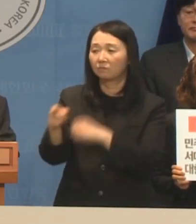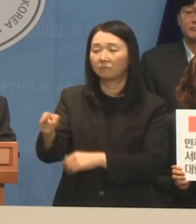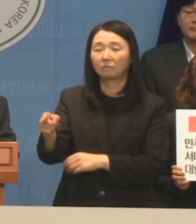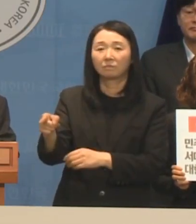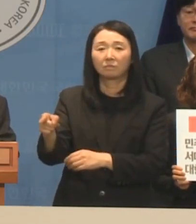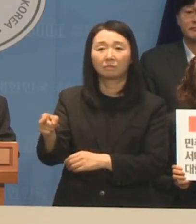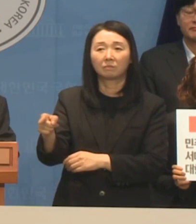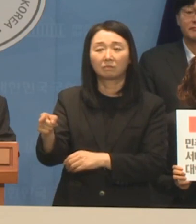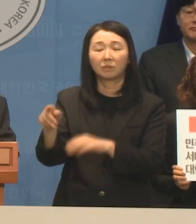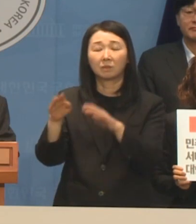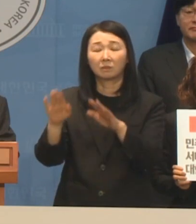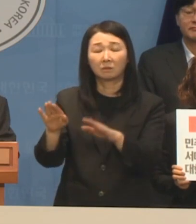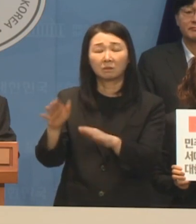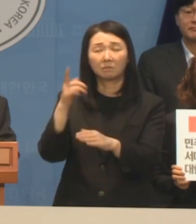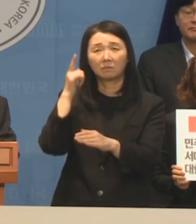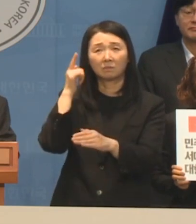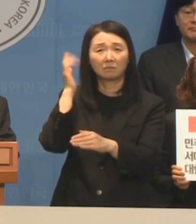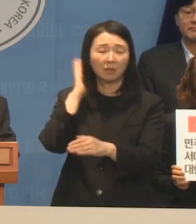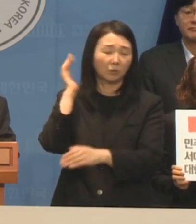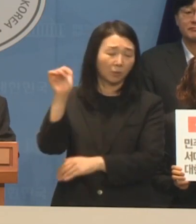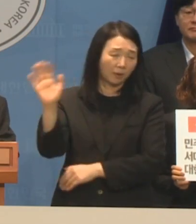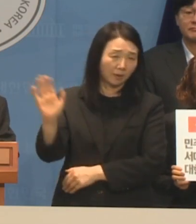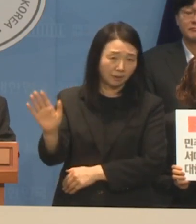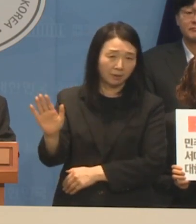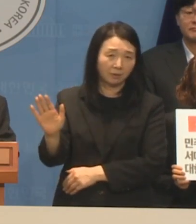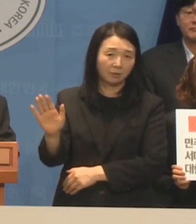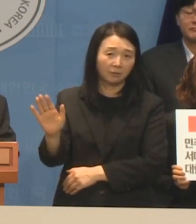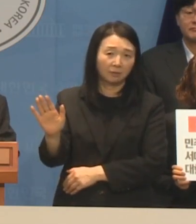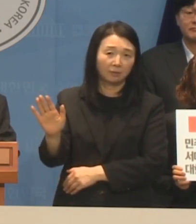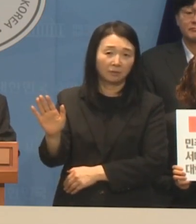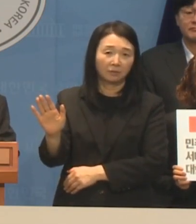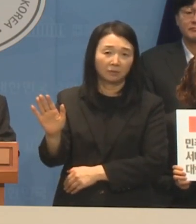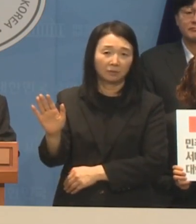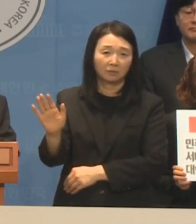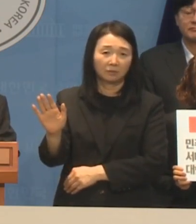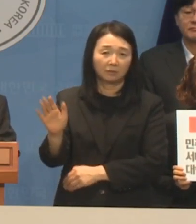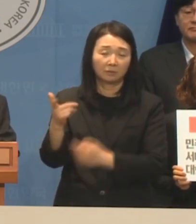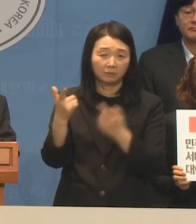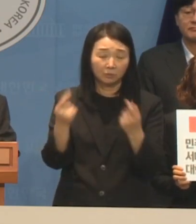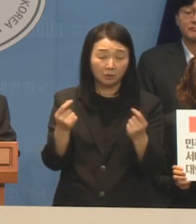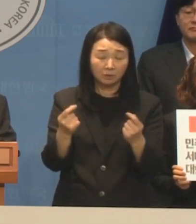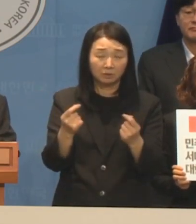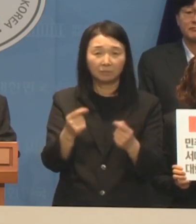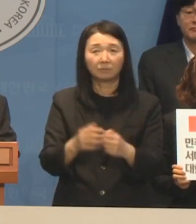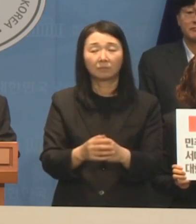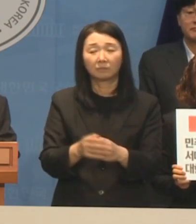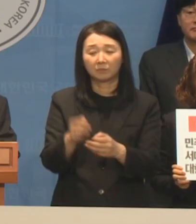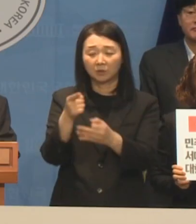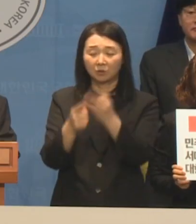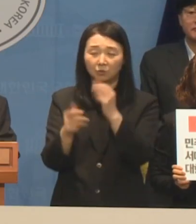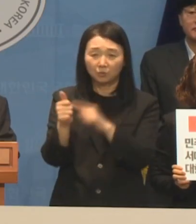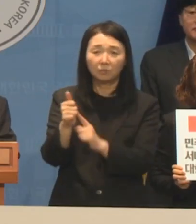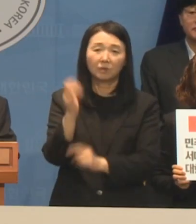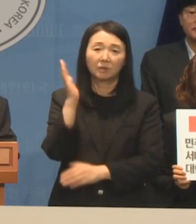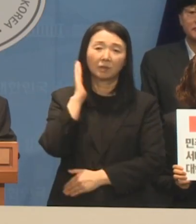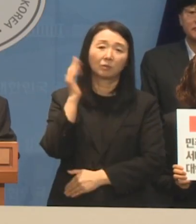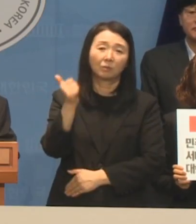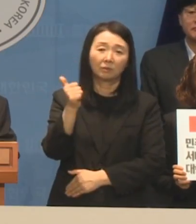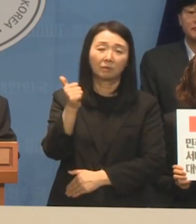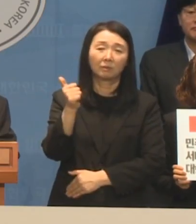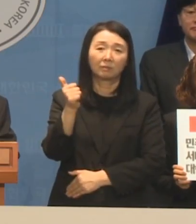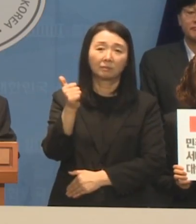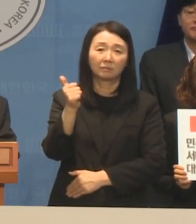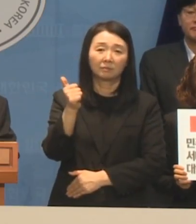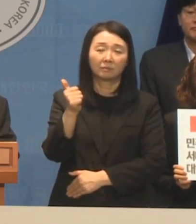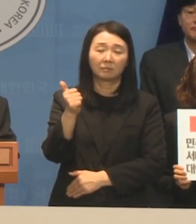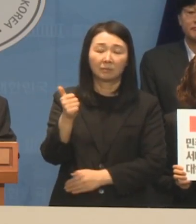대통령은 이제 더 이상 대통령이 아니다. 이렇듯 윤석열을